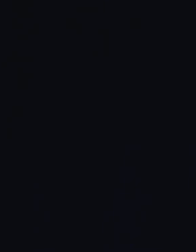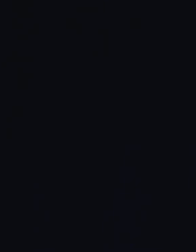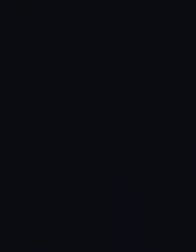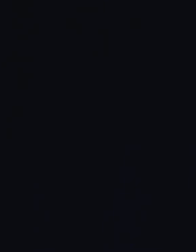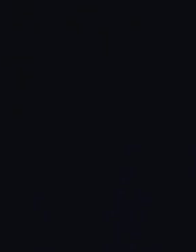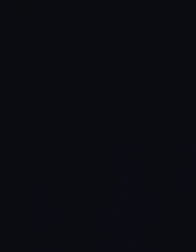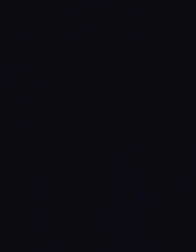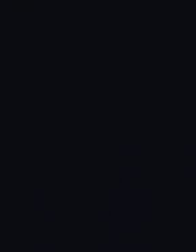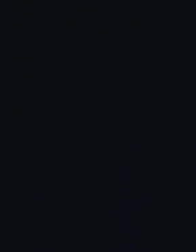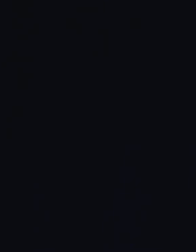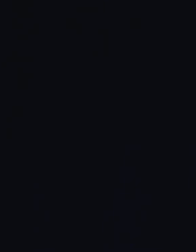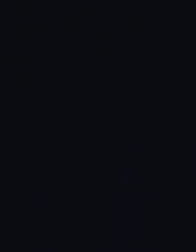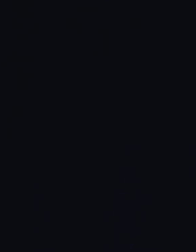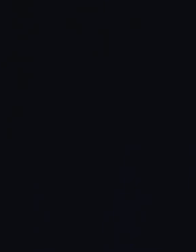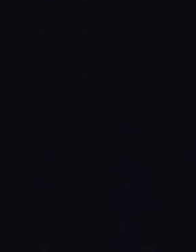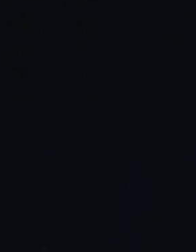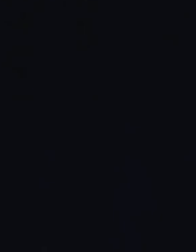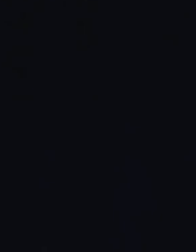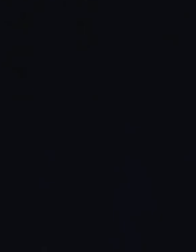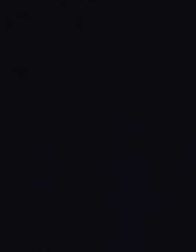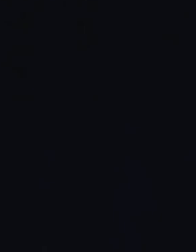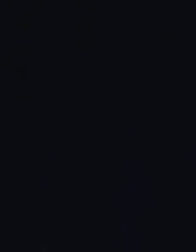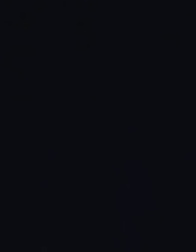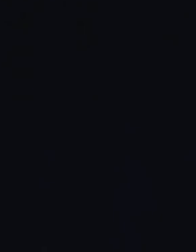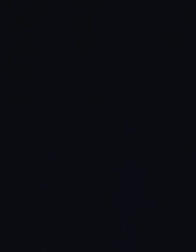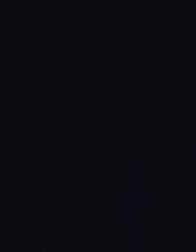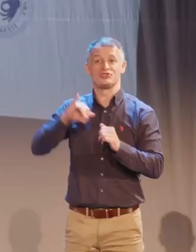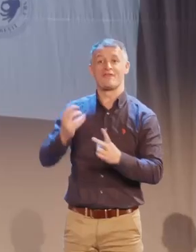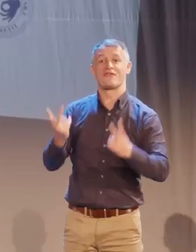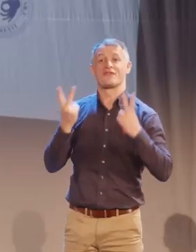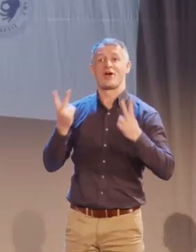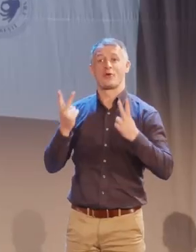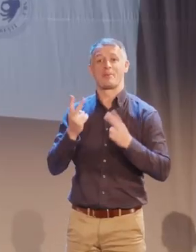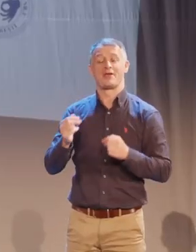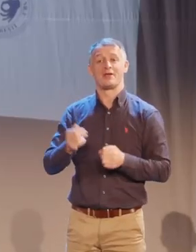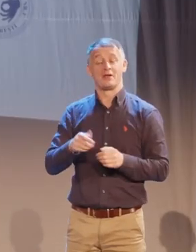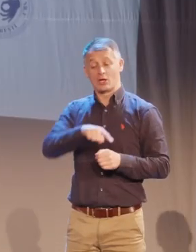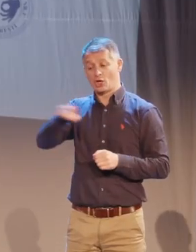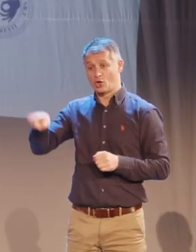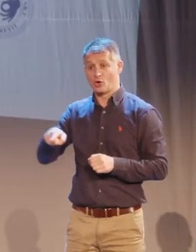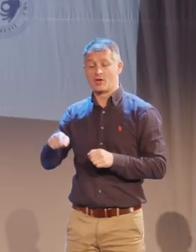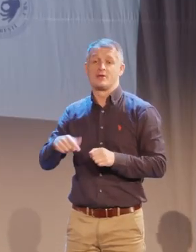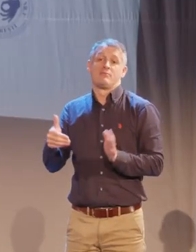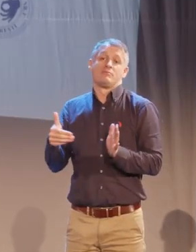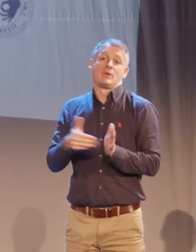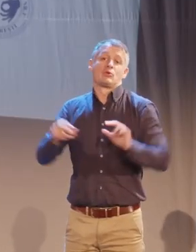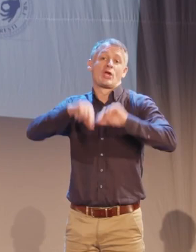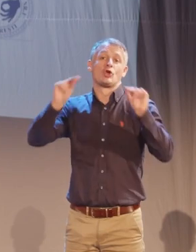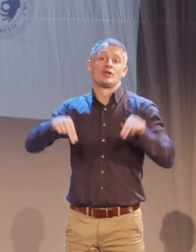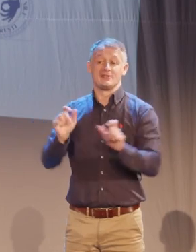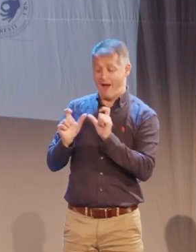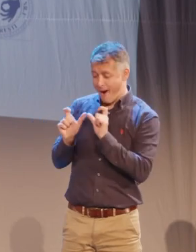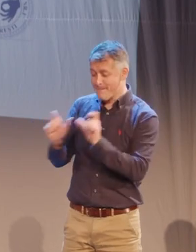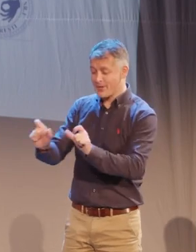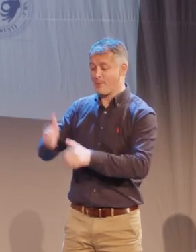ci educației românești și valorilor pe care suntem datori să le apărăm până